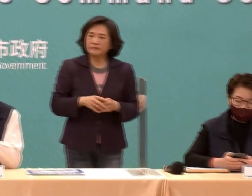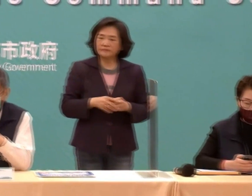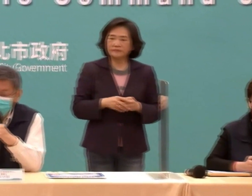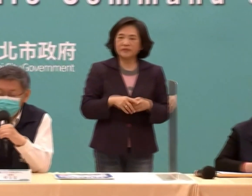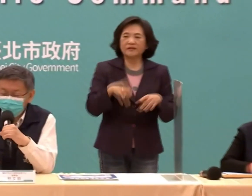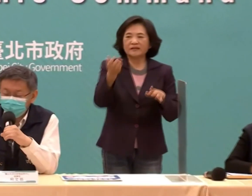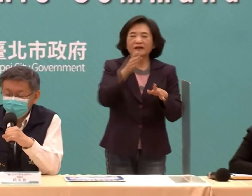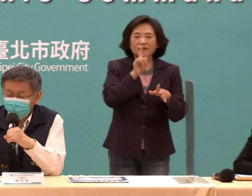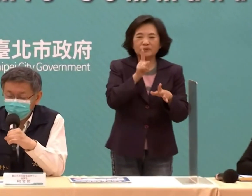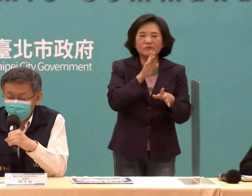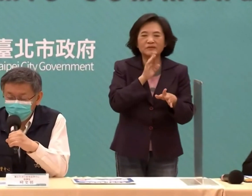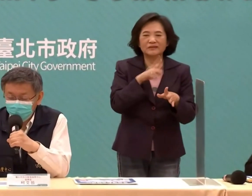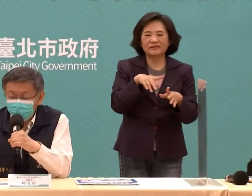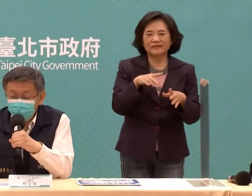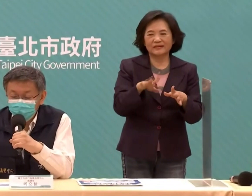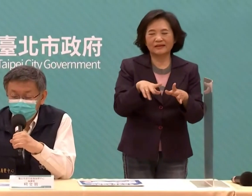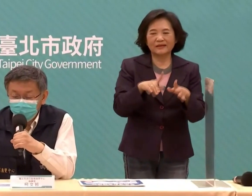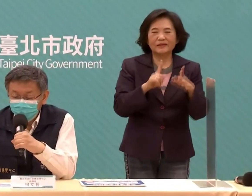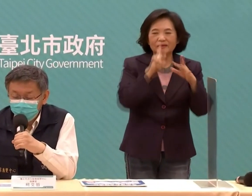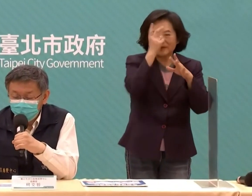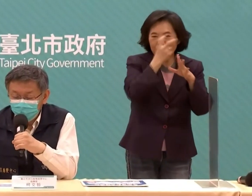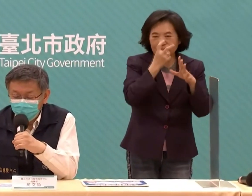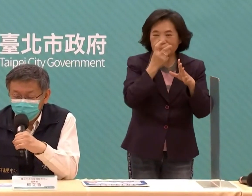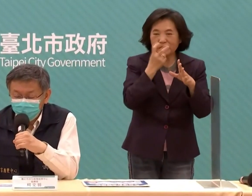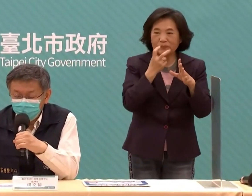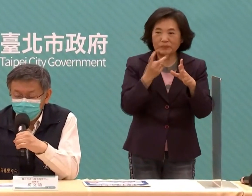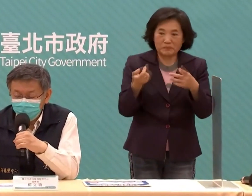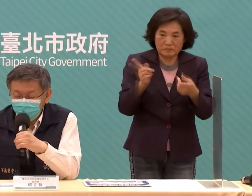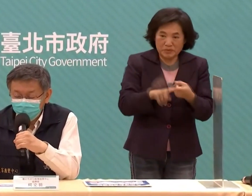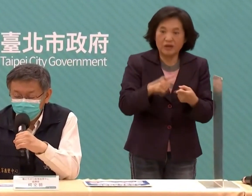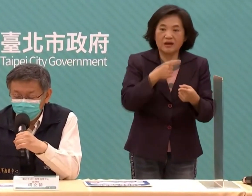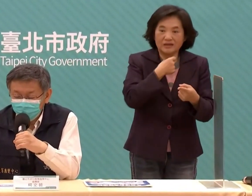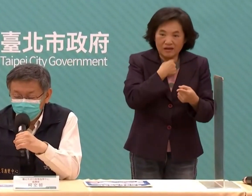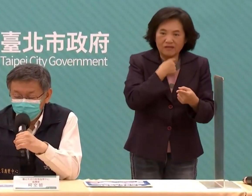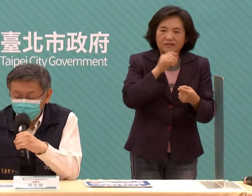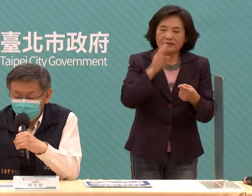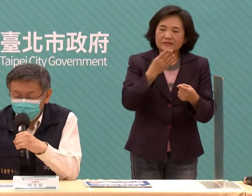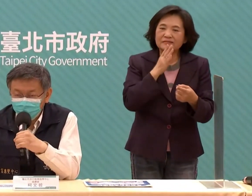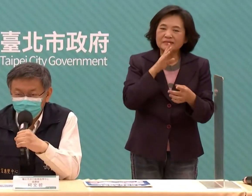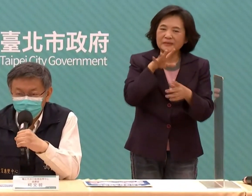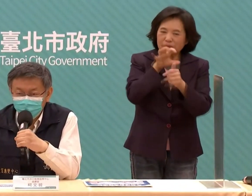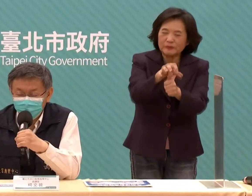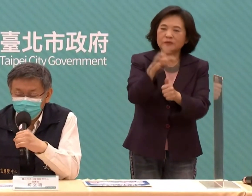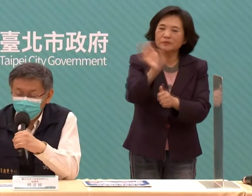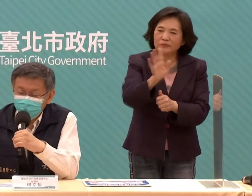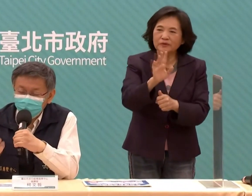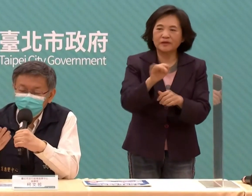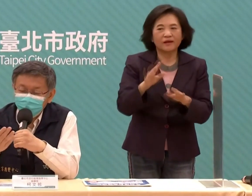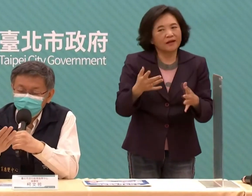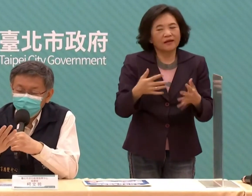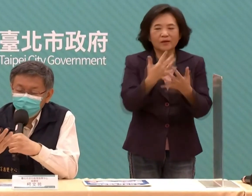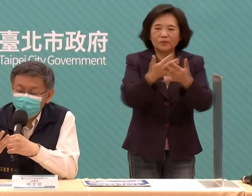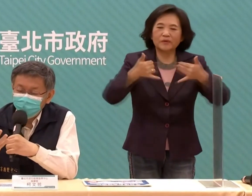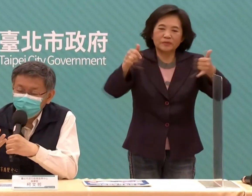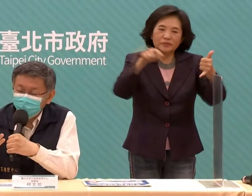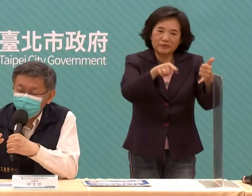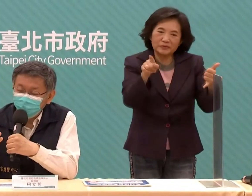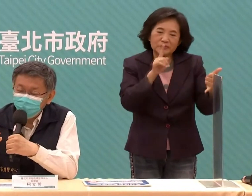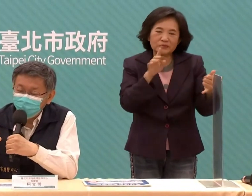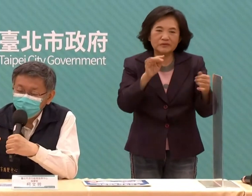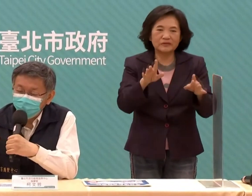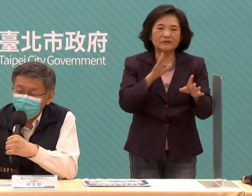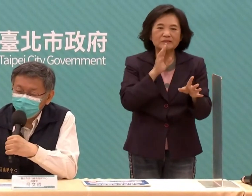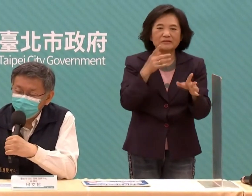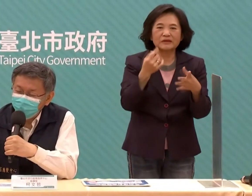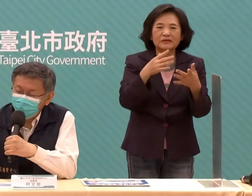这个类股赛这件事情啊，我想就是这样的，网络世界你知道吗？常常很多那什么梗图啊，现在才看到那个类博士、